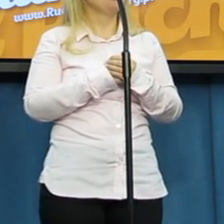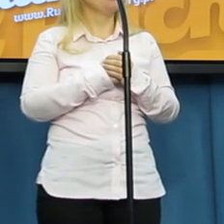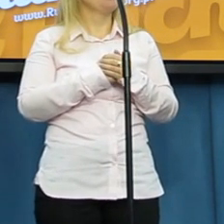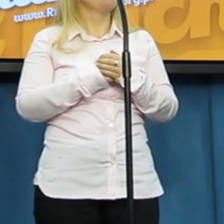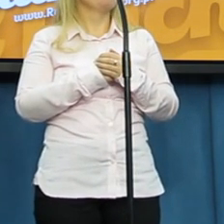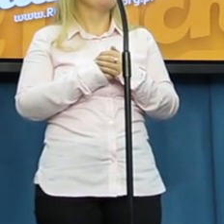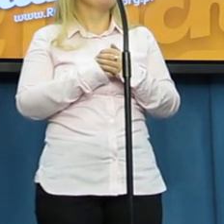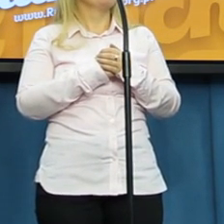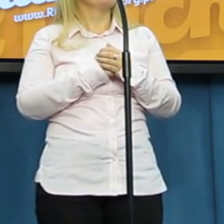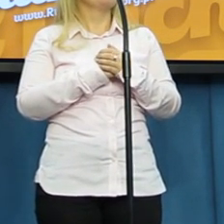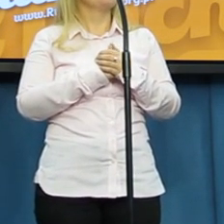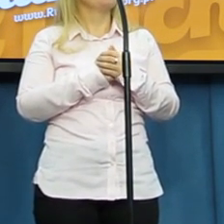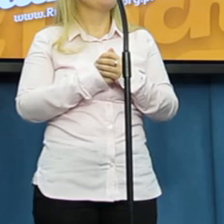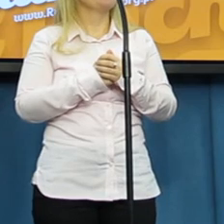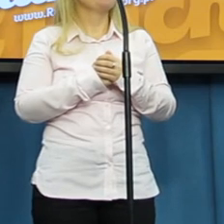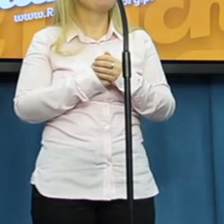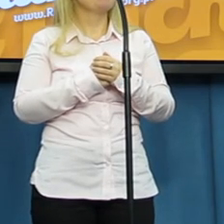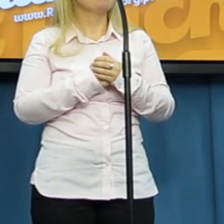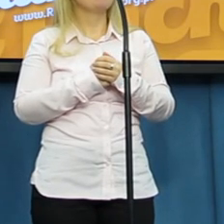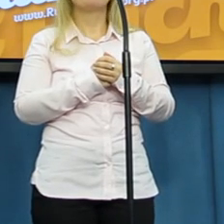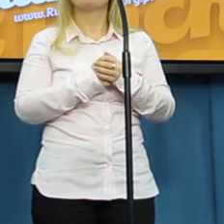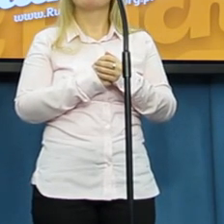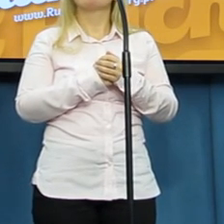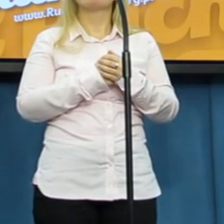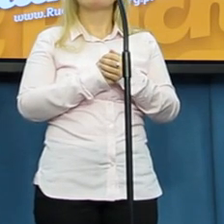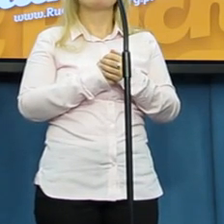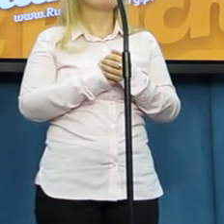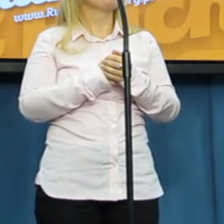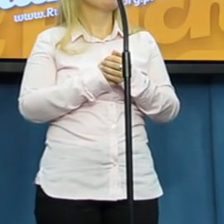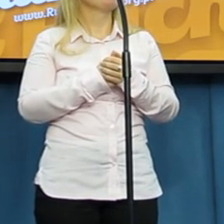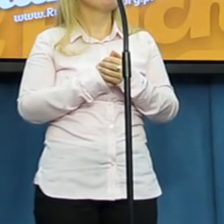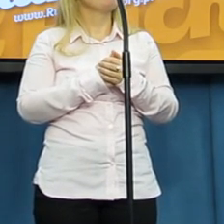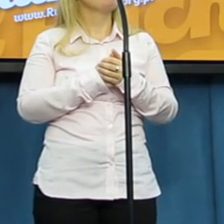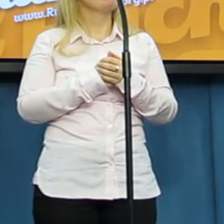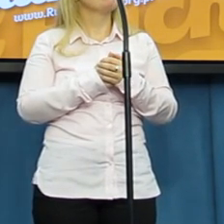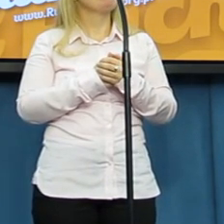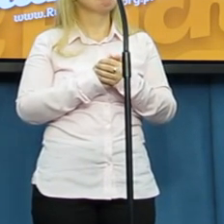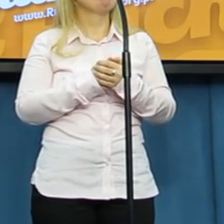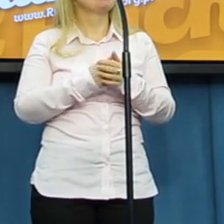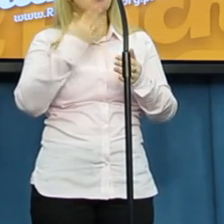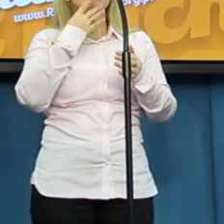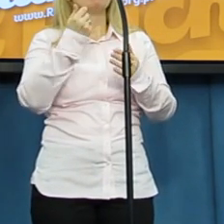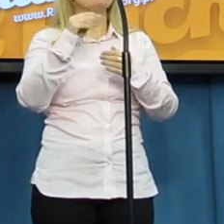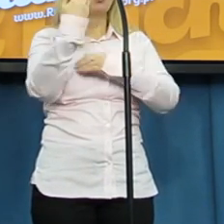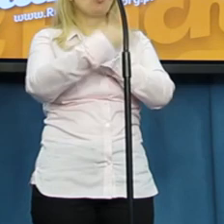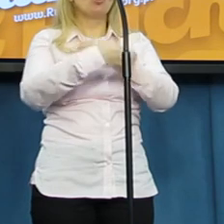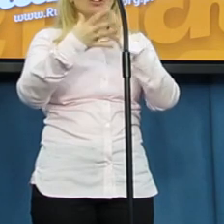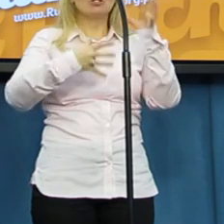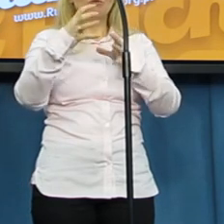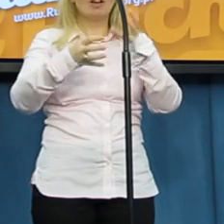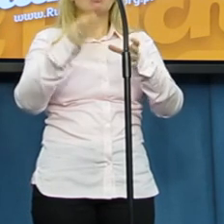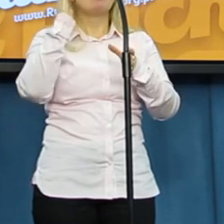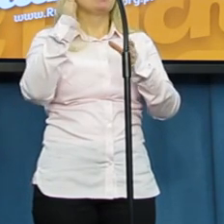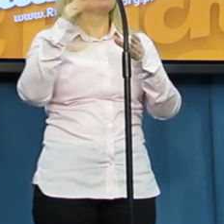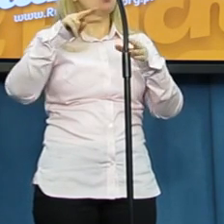nastąpić, że dzisiaj... Ale nie odwoływali przecież. To, że nie nastąpił, to jest zupełnie co innego. Była taka sugestia ze strony sekretarza